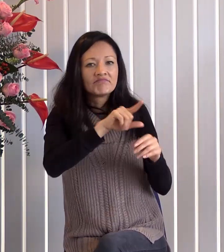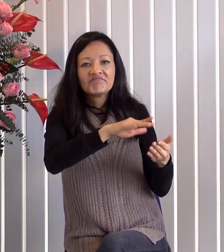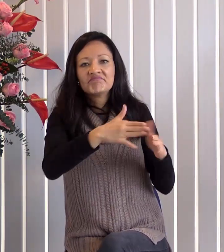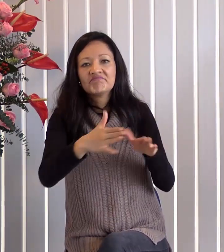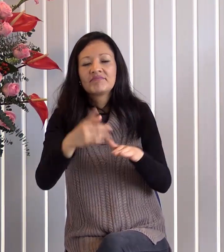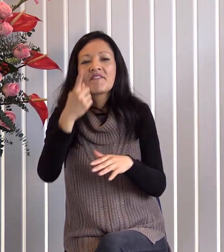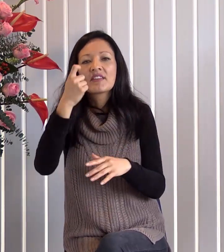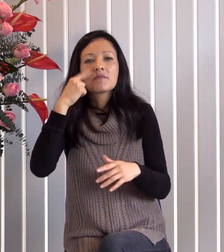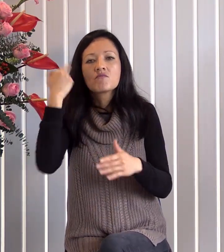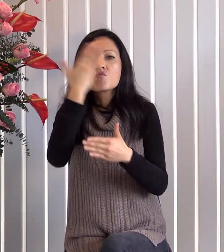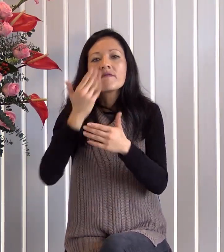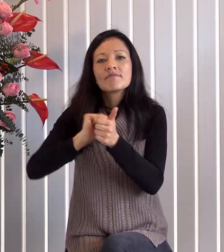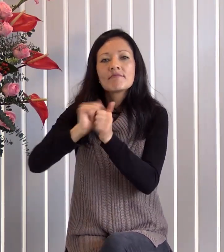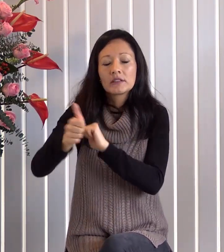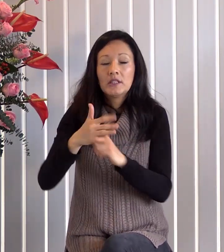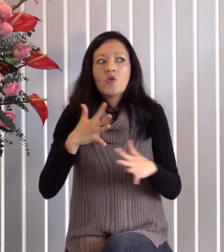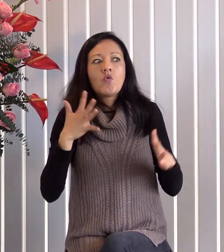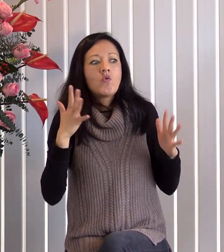Eso me asusta a mí.